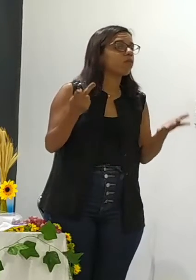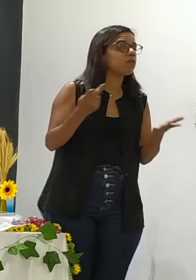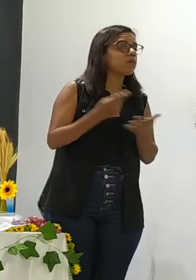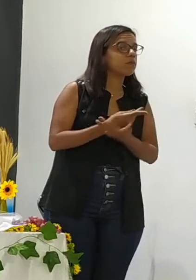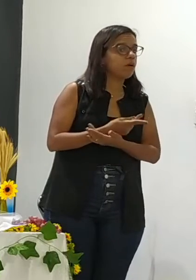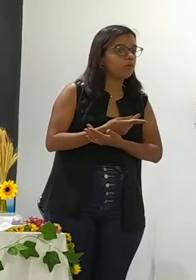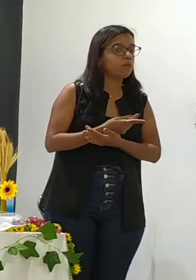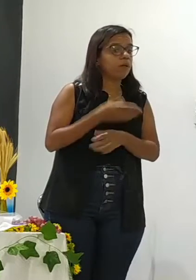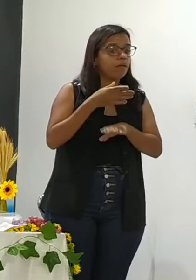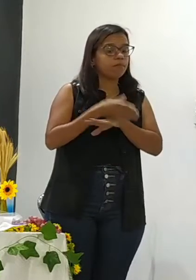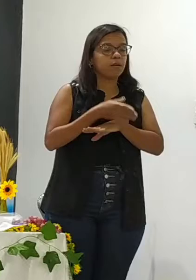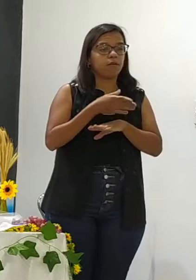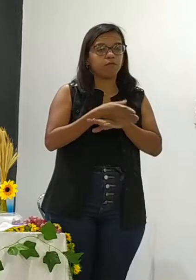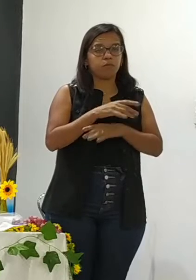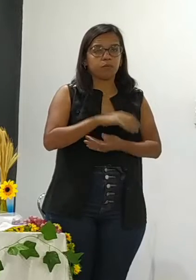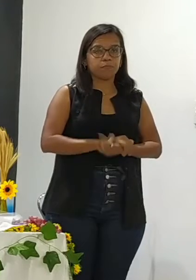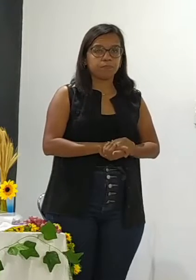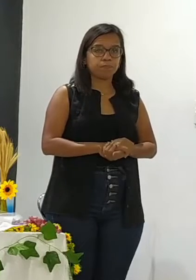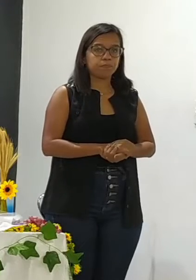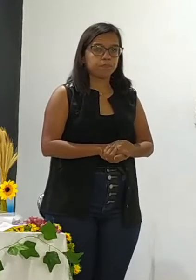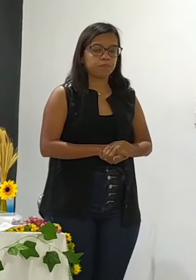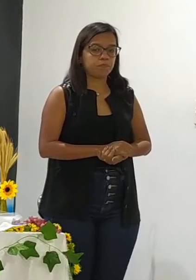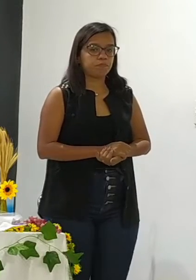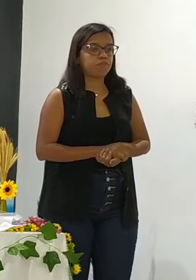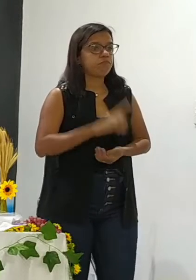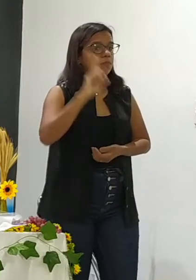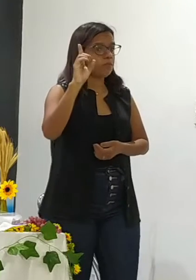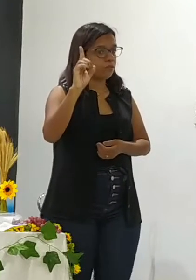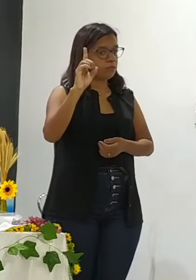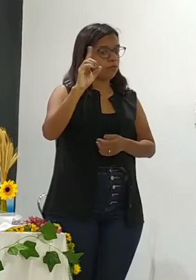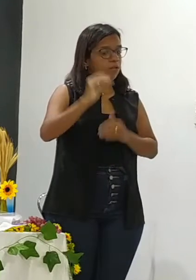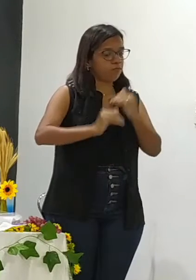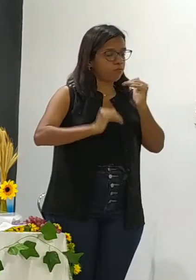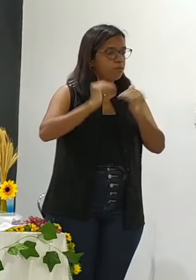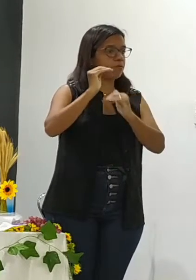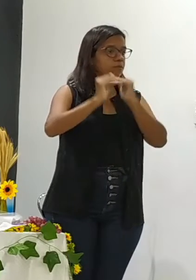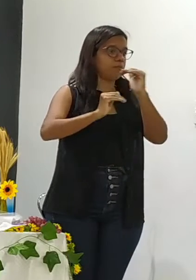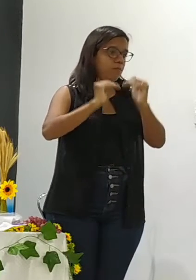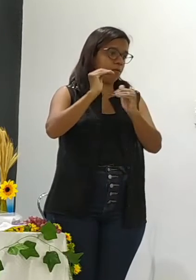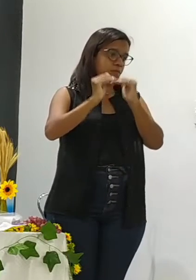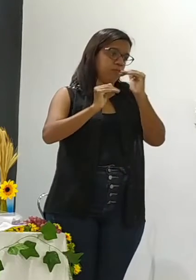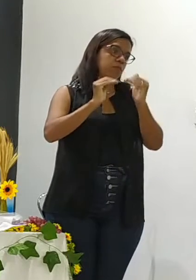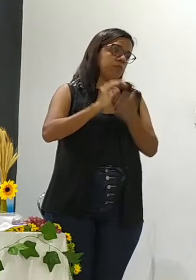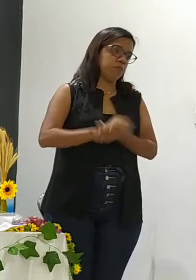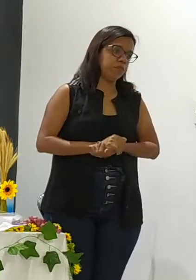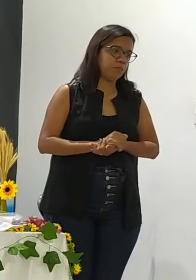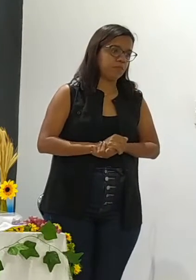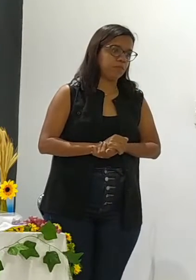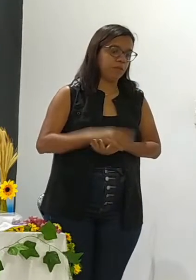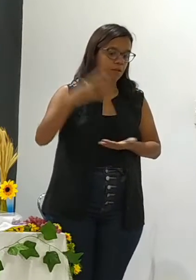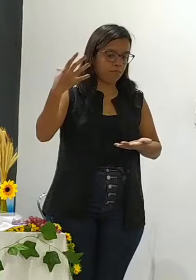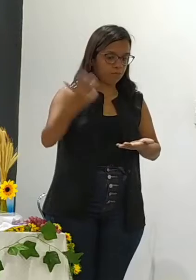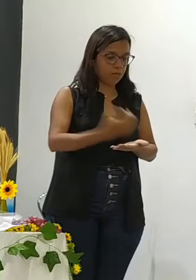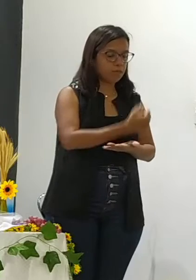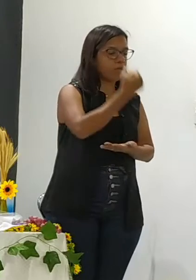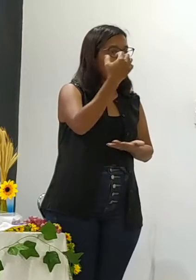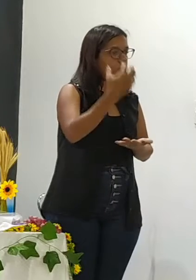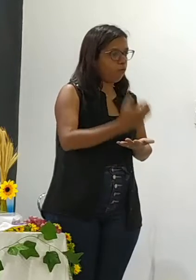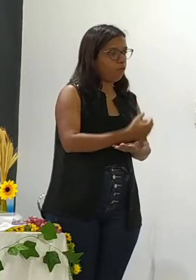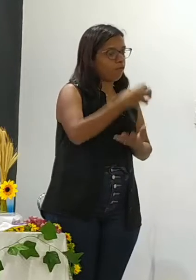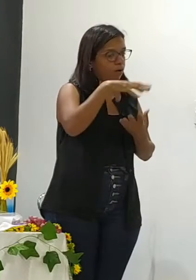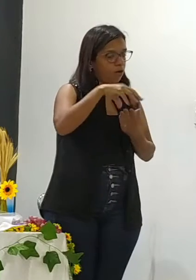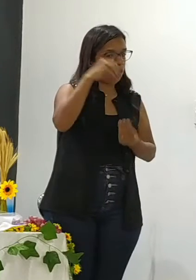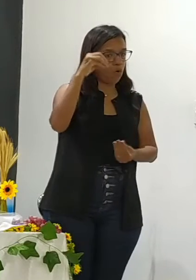e entravam, irmãos. E Deus é que dava o crescimento, porque Deus é que levava a alma. Quem resgata a alma